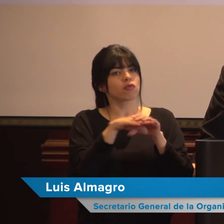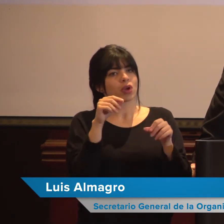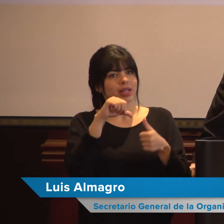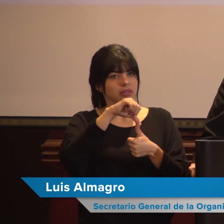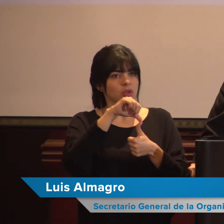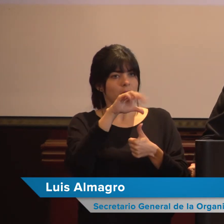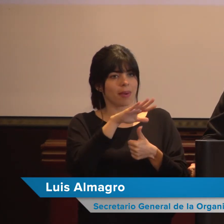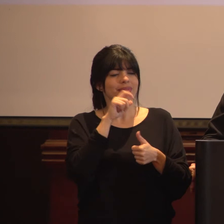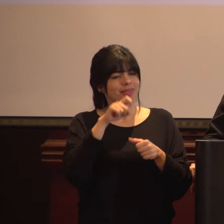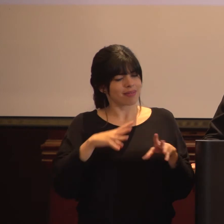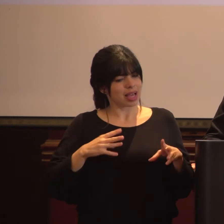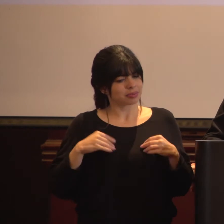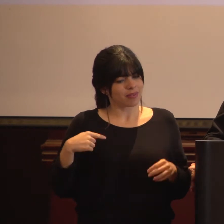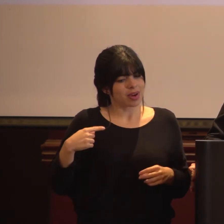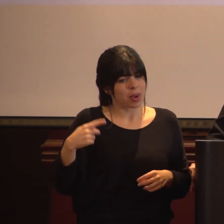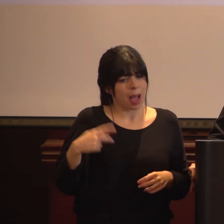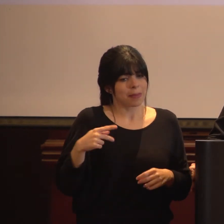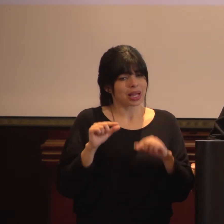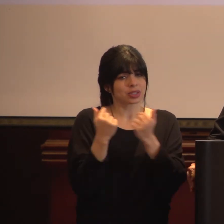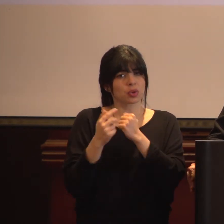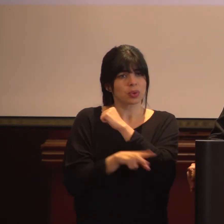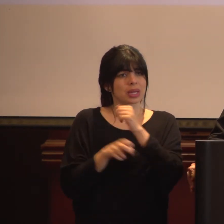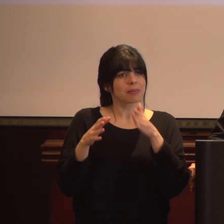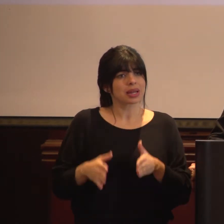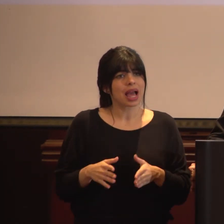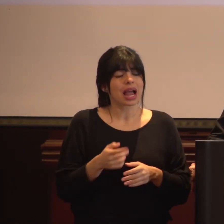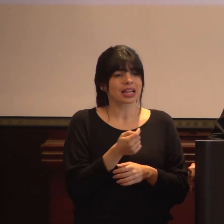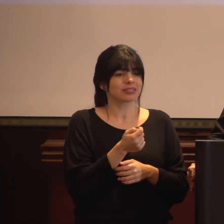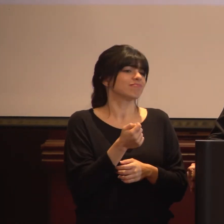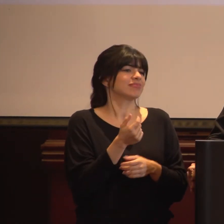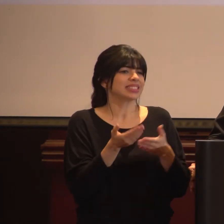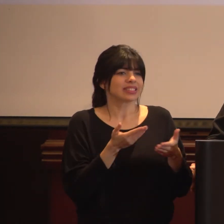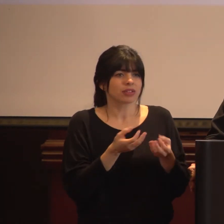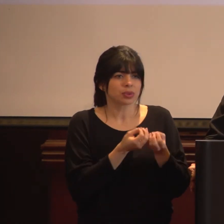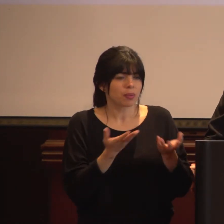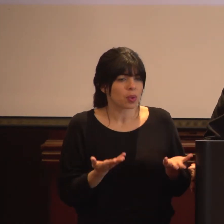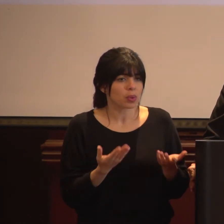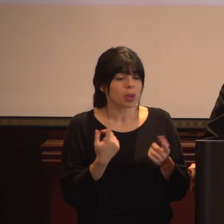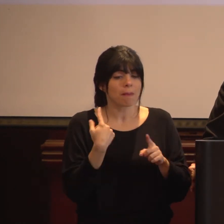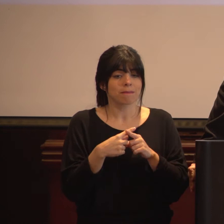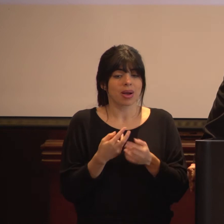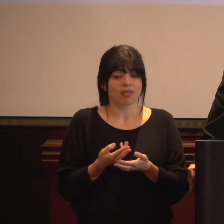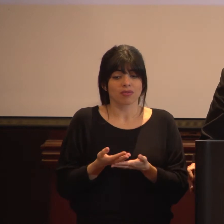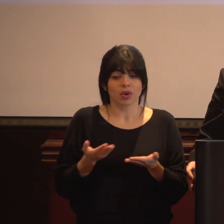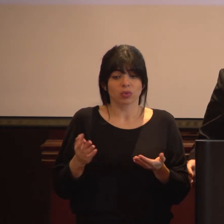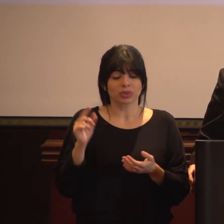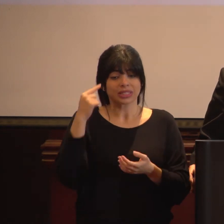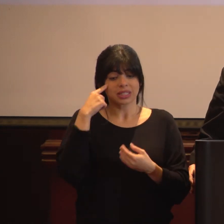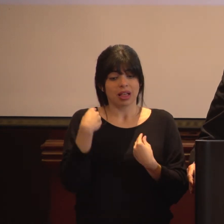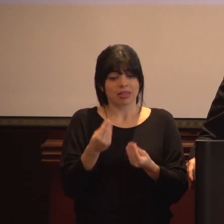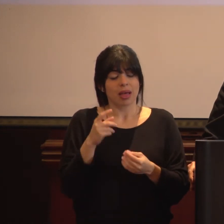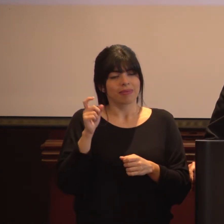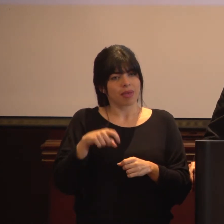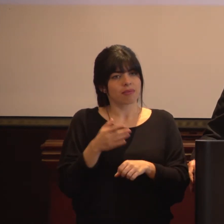no debemos aceptar que la constante amenaza del crimen organizado la escas servicios públicos y de los recursos que los estados hacen los mejores